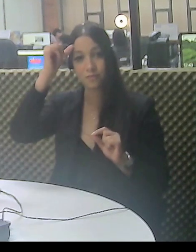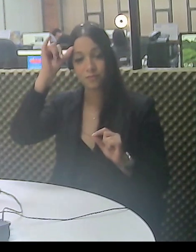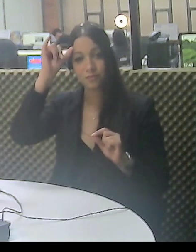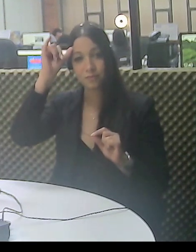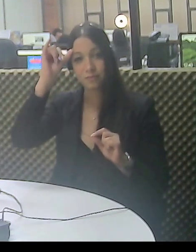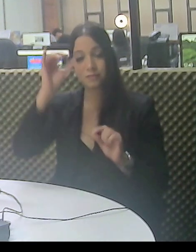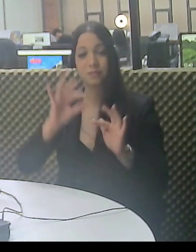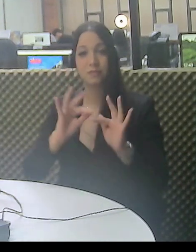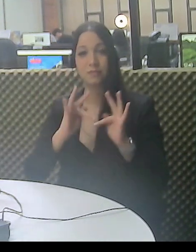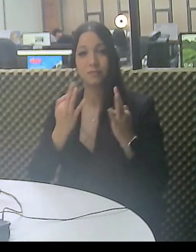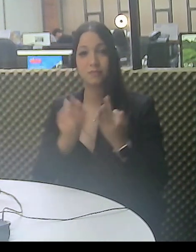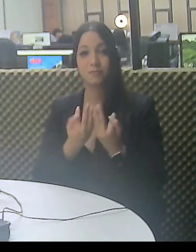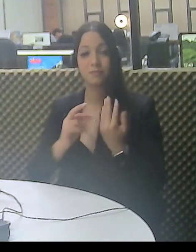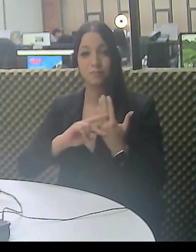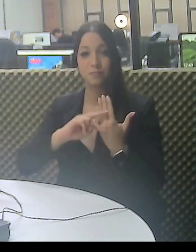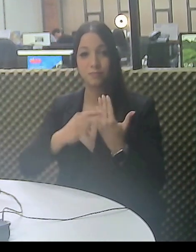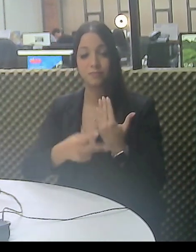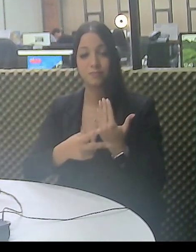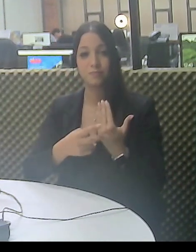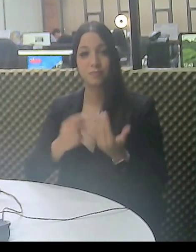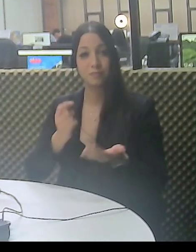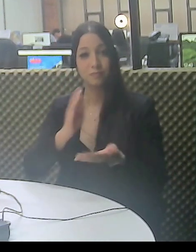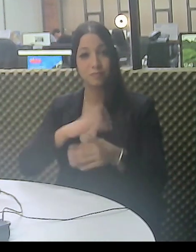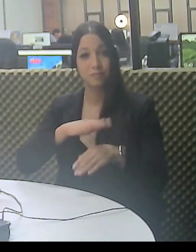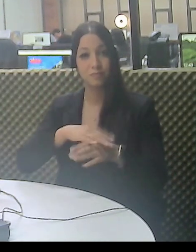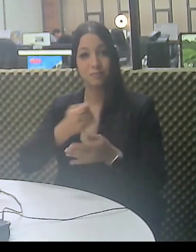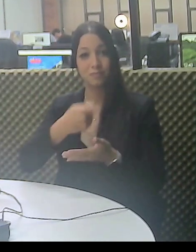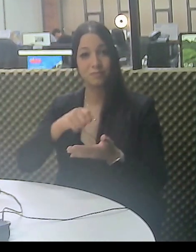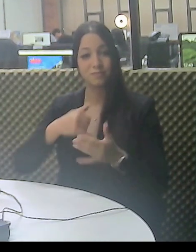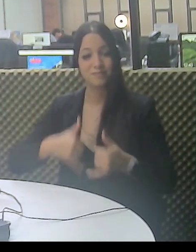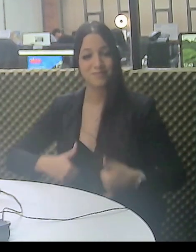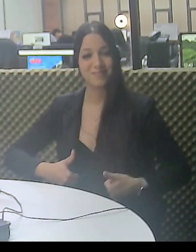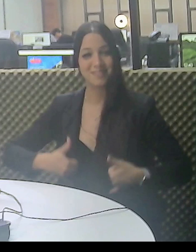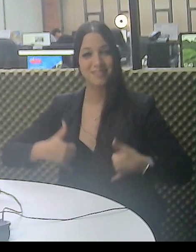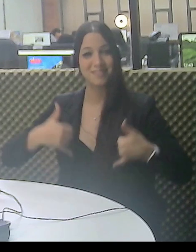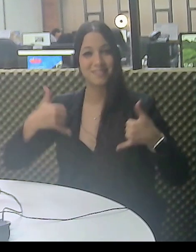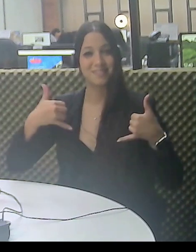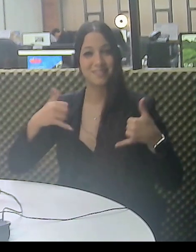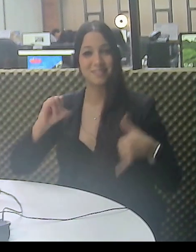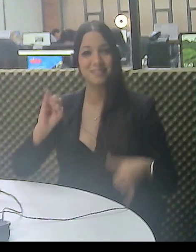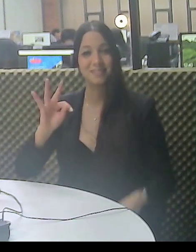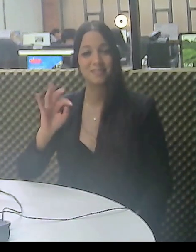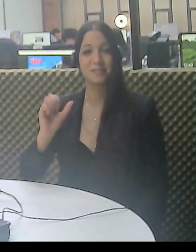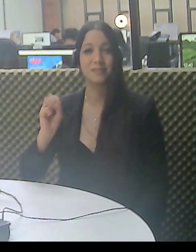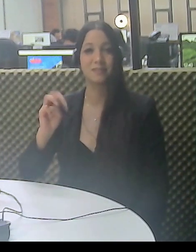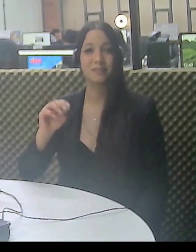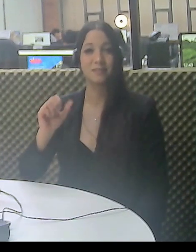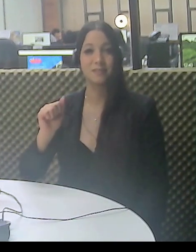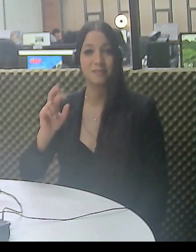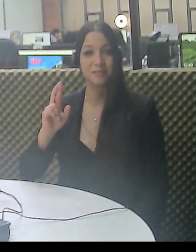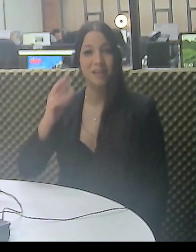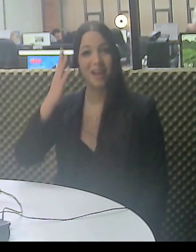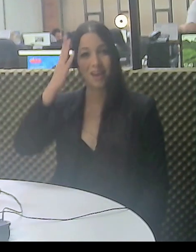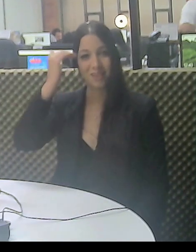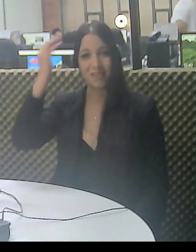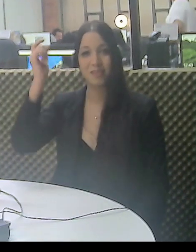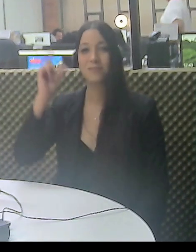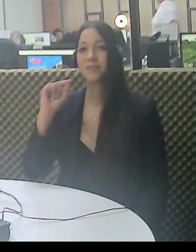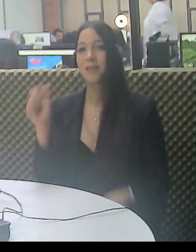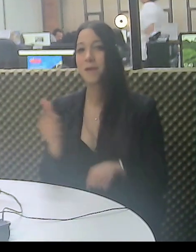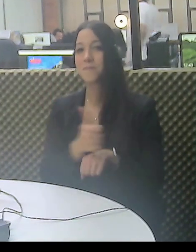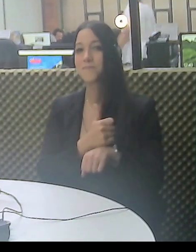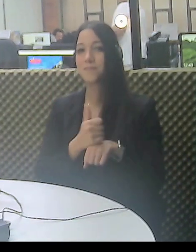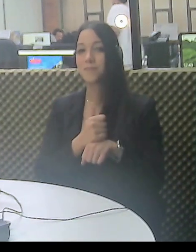de autógrafos, exibindo o livro e o orgulho de ter participado, Itamar da Silva, que leva a fama de fazer a